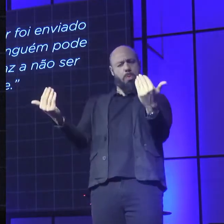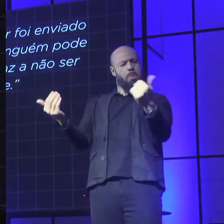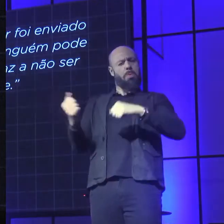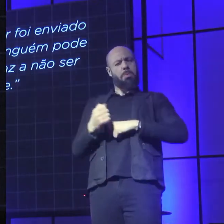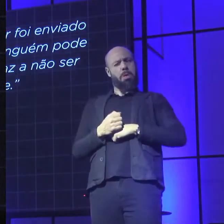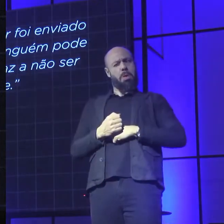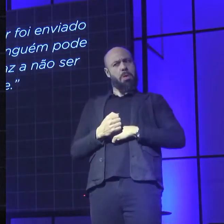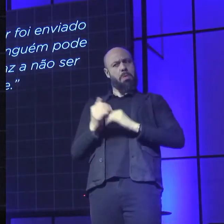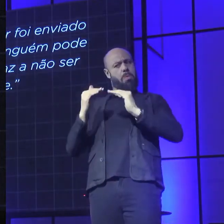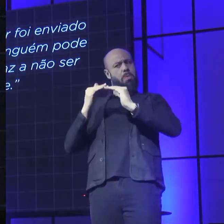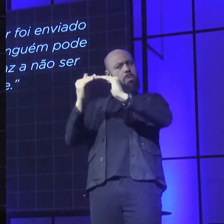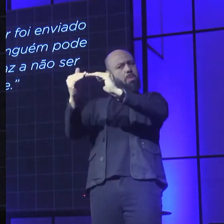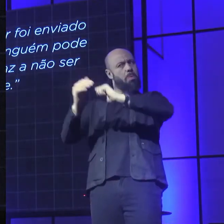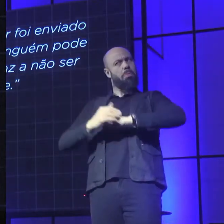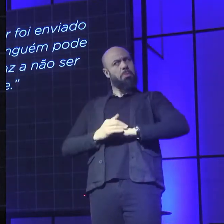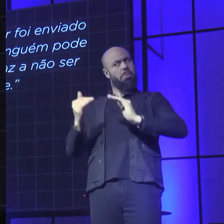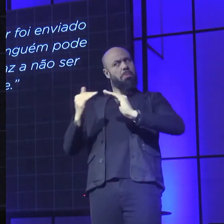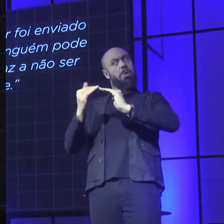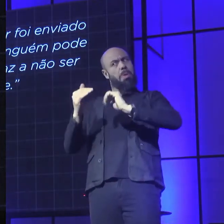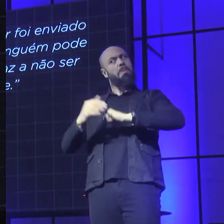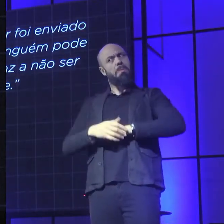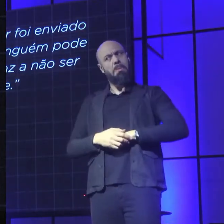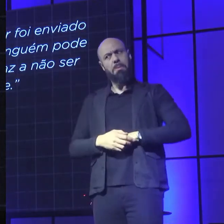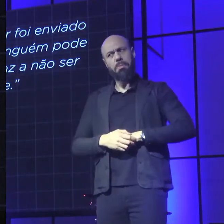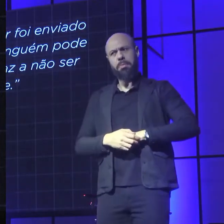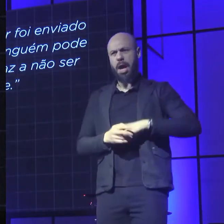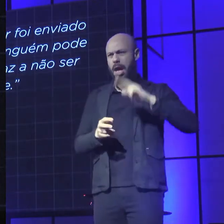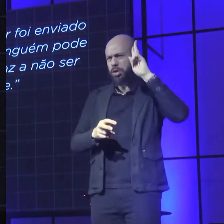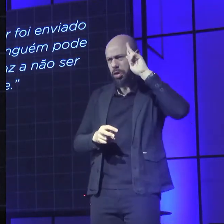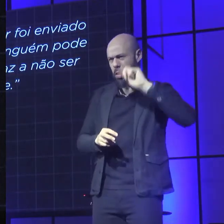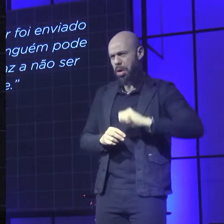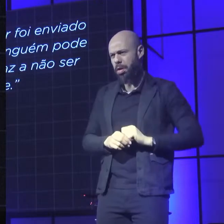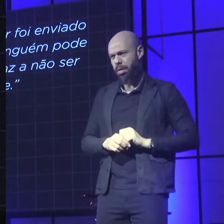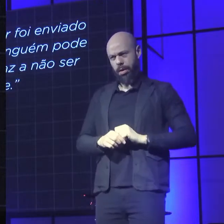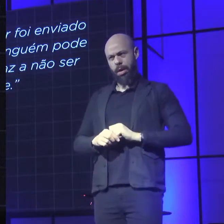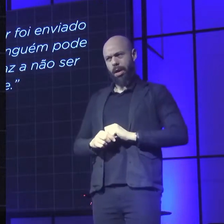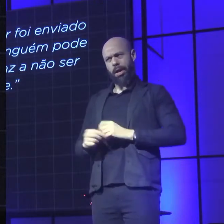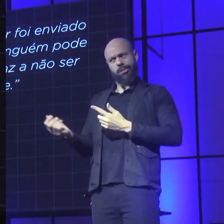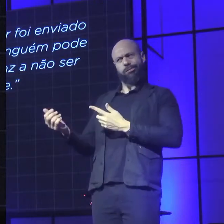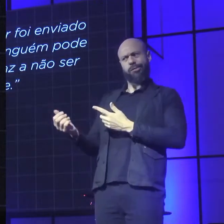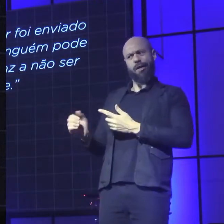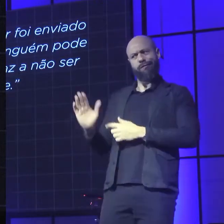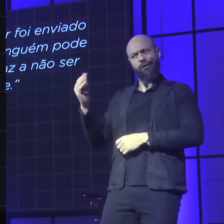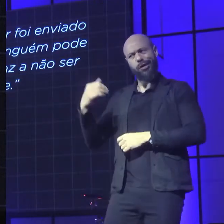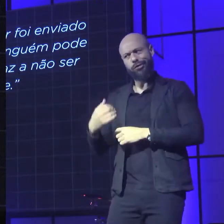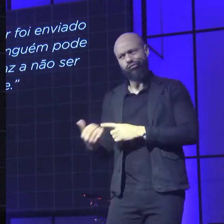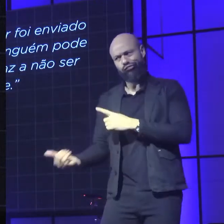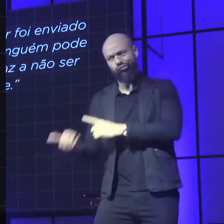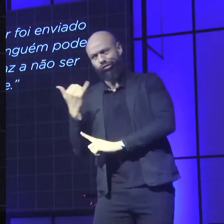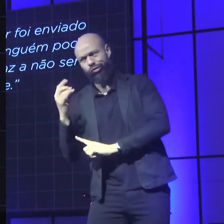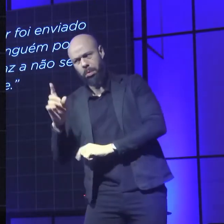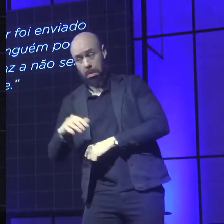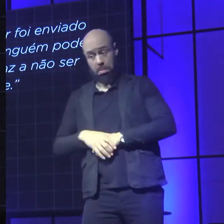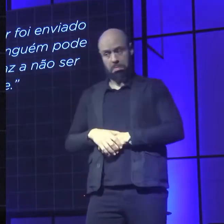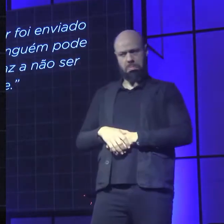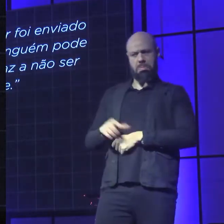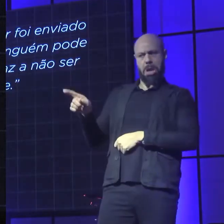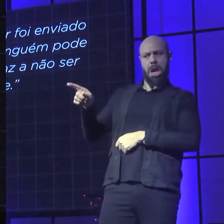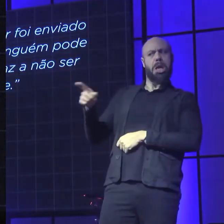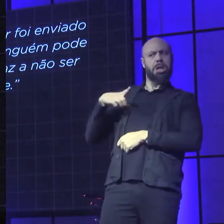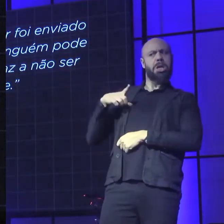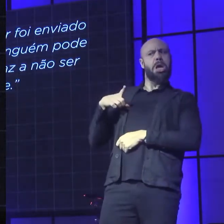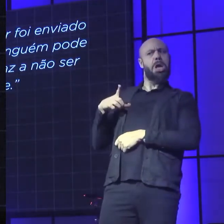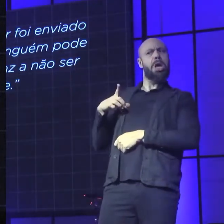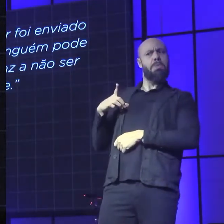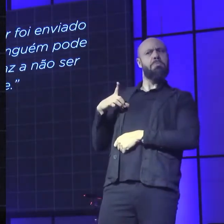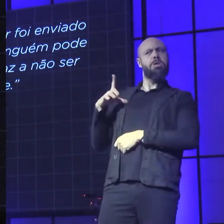não é charlatanismo, isso não é história, isso não é golpe, isso não é segundo os interesses, esse cara realmente é de Deus. Então ele